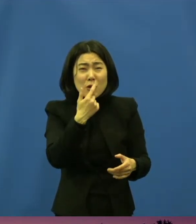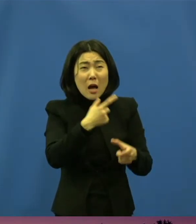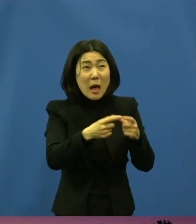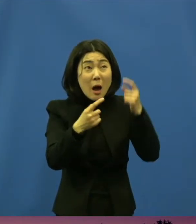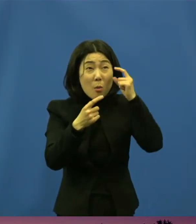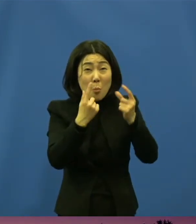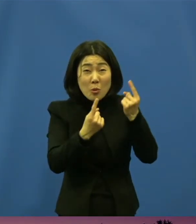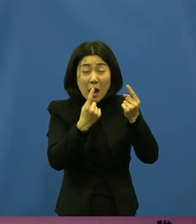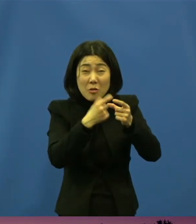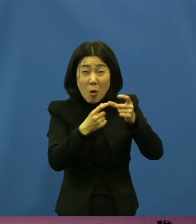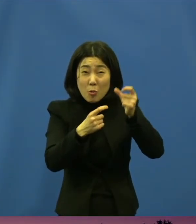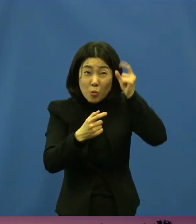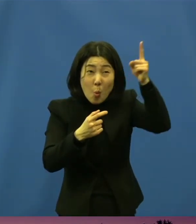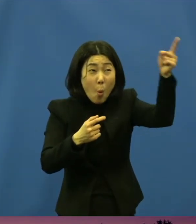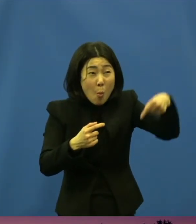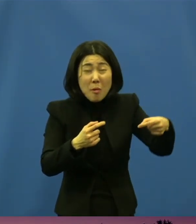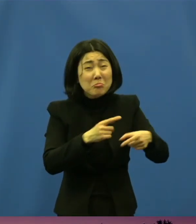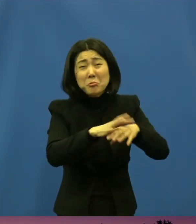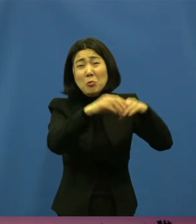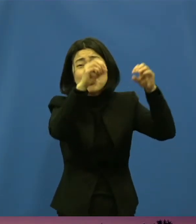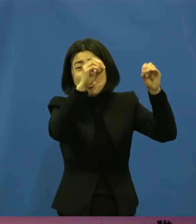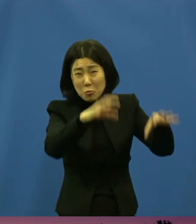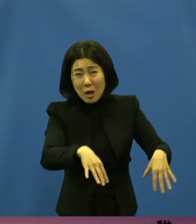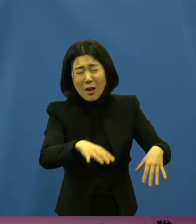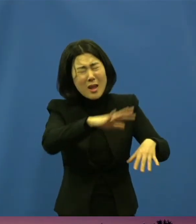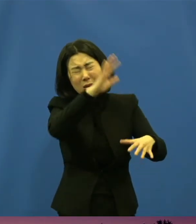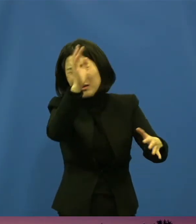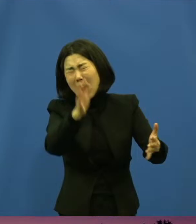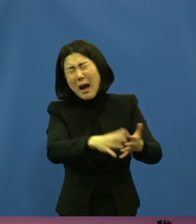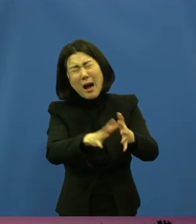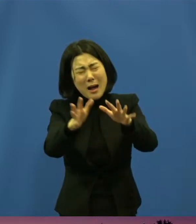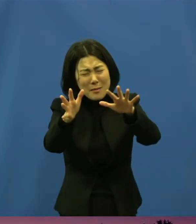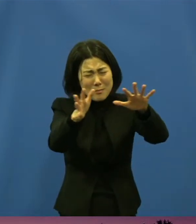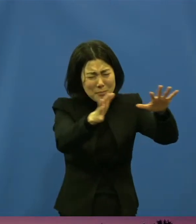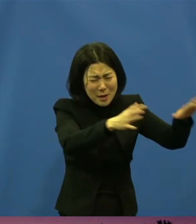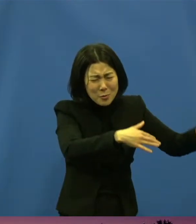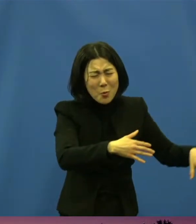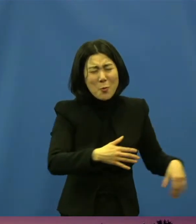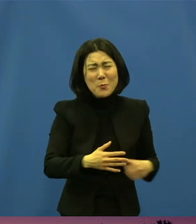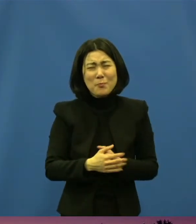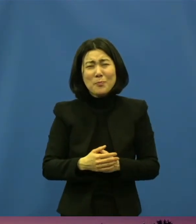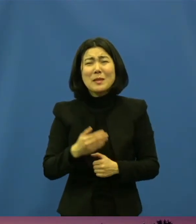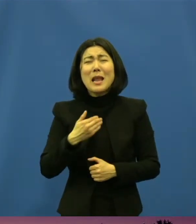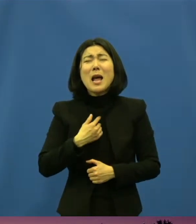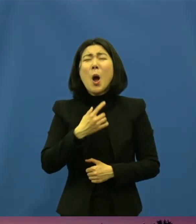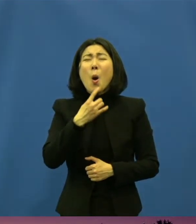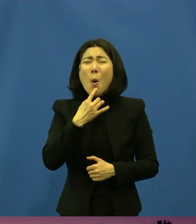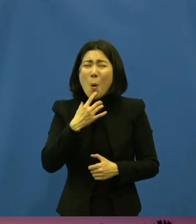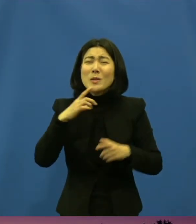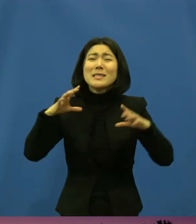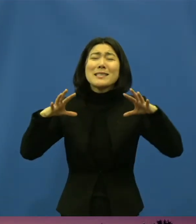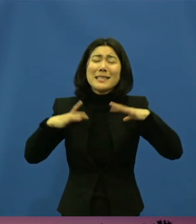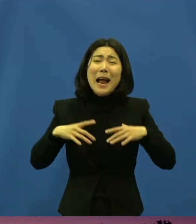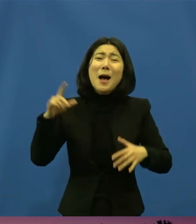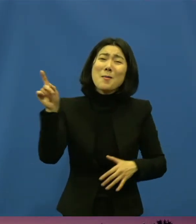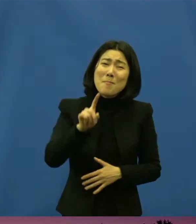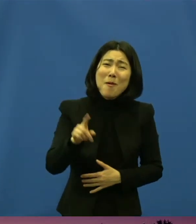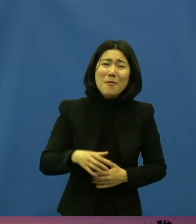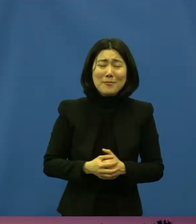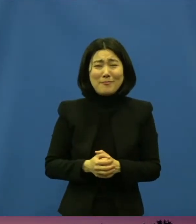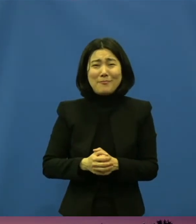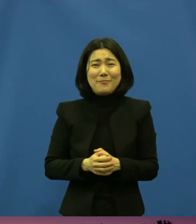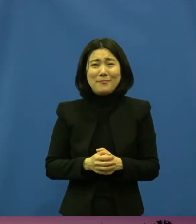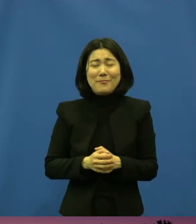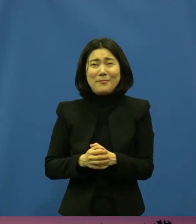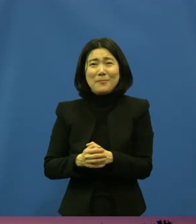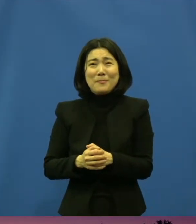세상에 있는 걸 자랑하지 말라는 거예요. 사랑하지 말라는 거예요. 세상에 있는 것들을 사랑하지 말라. 눈을 돌려라. 우리가